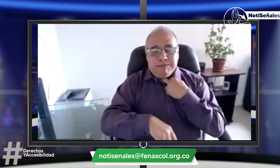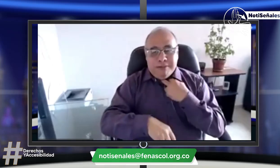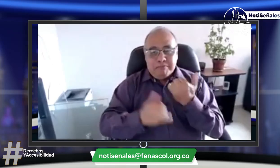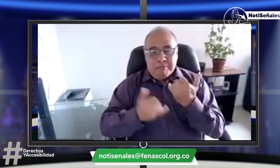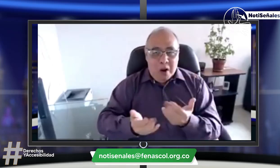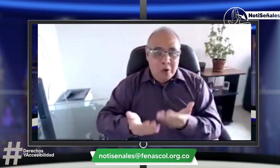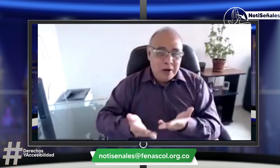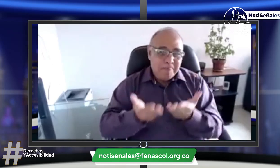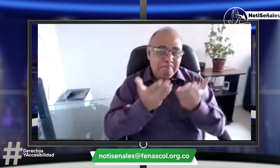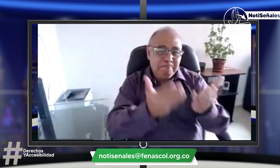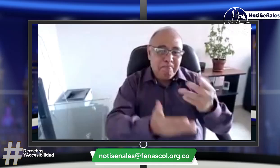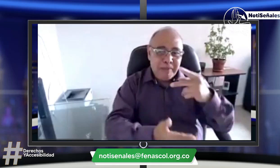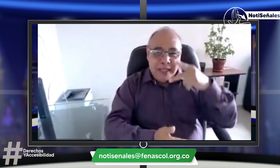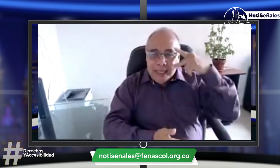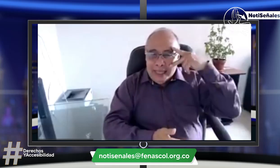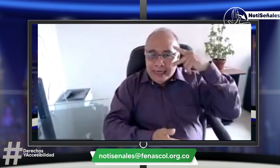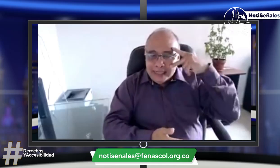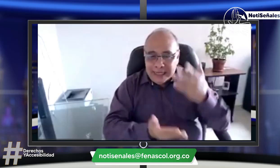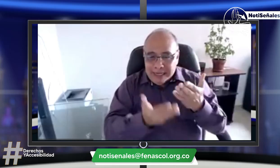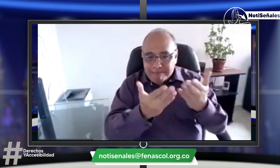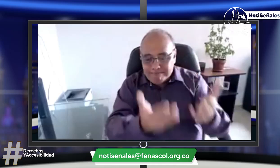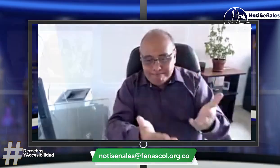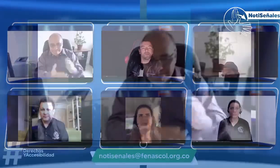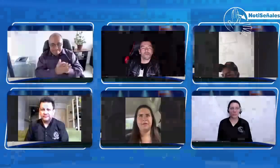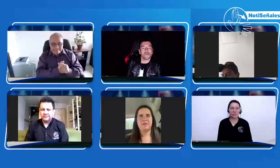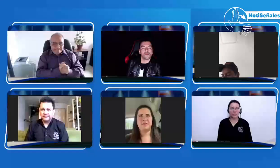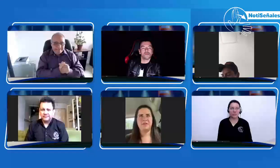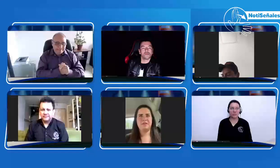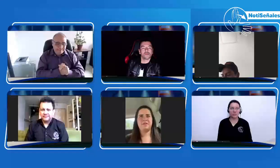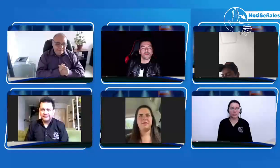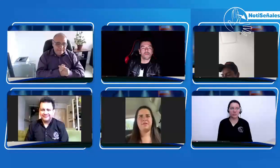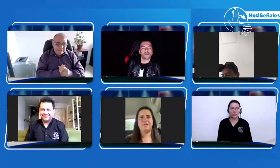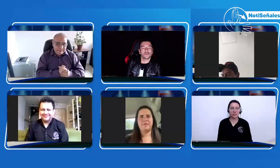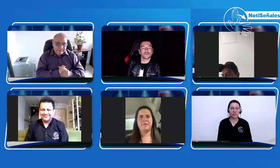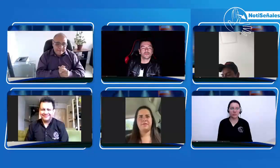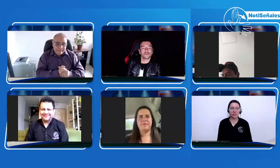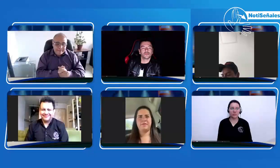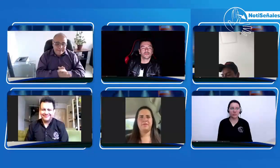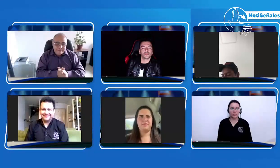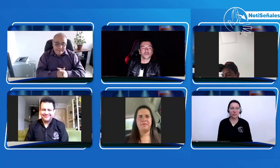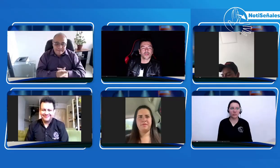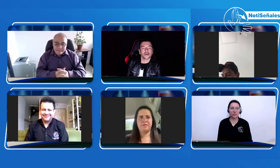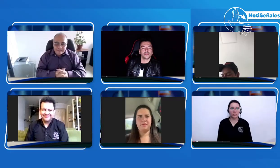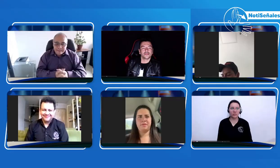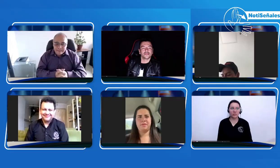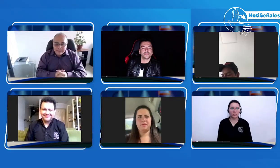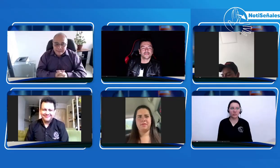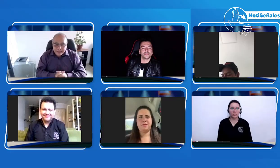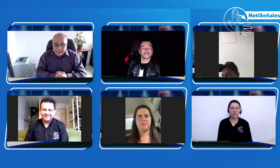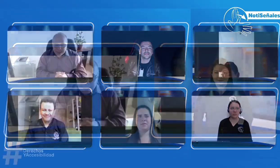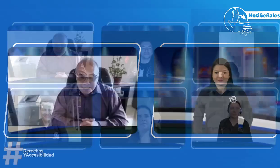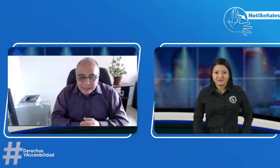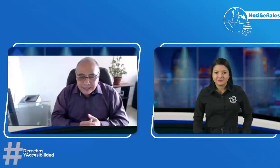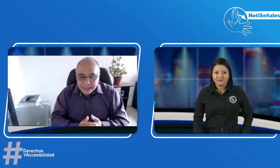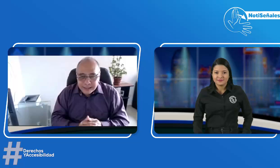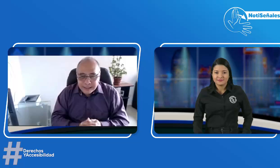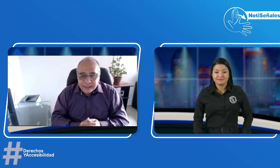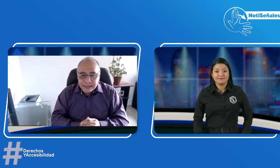compañía. Lástima que el tiempo no nos da, pero pues quiero darle también ahora el paso para cierre a Erika.